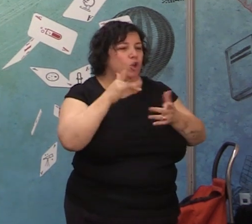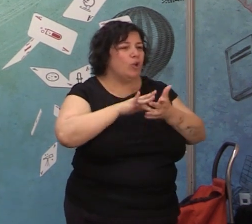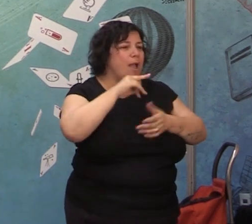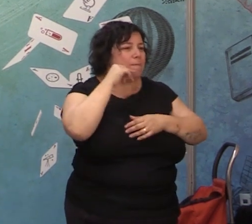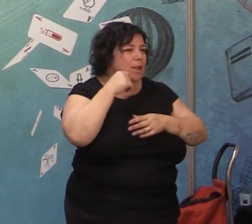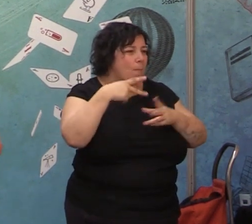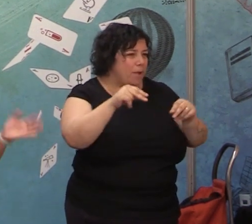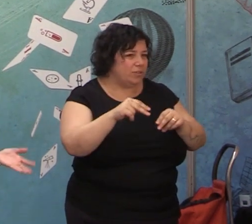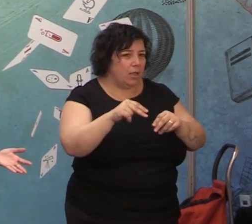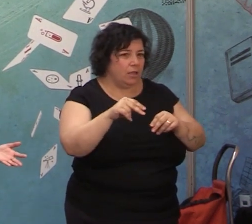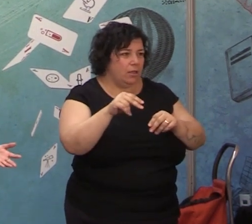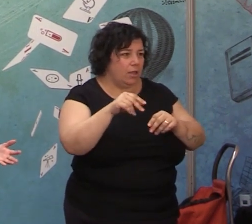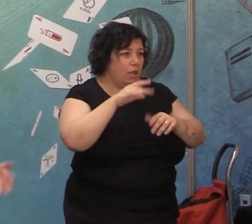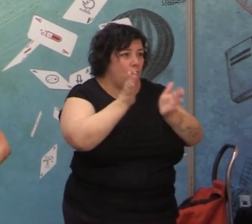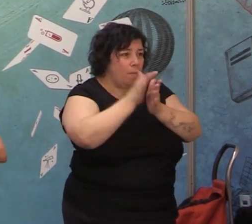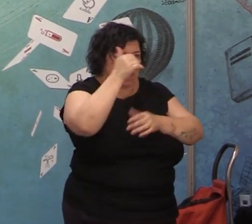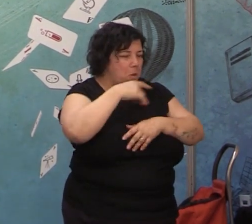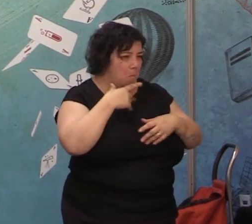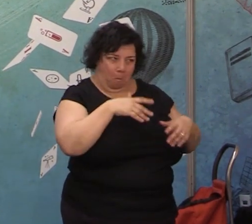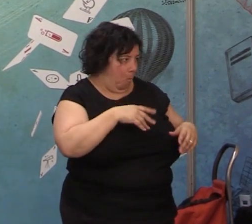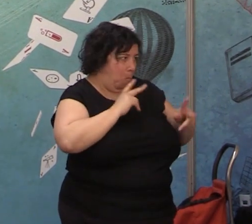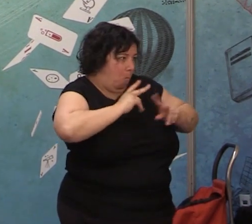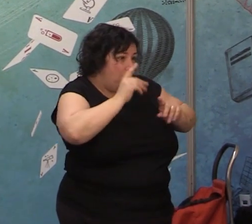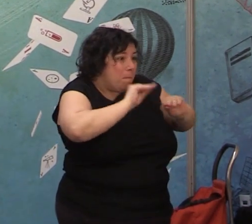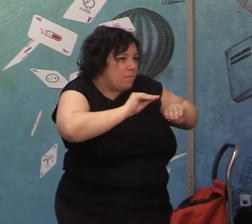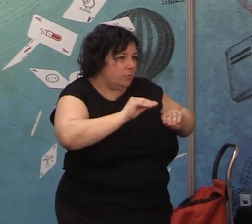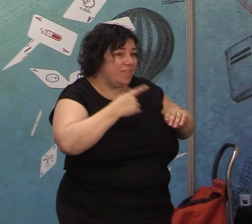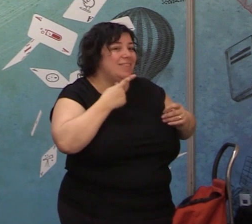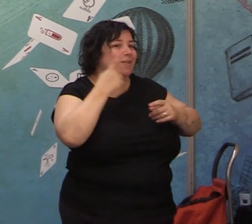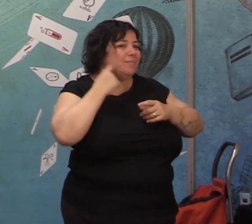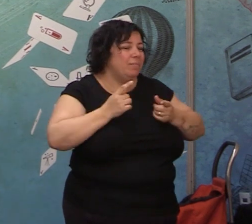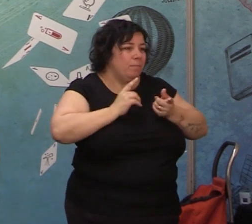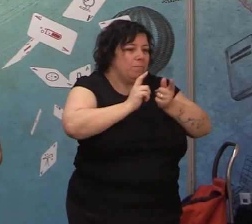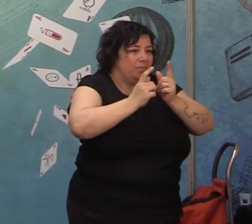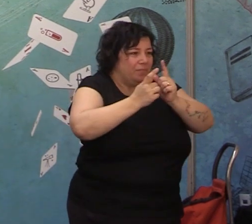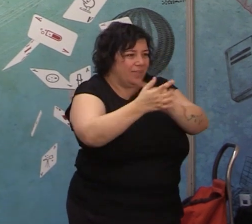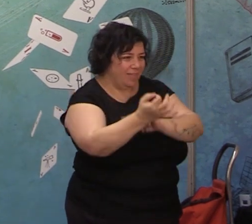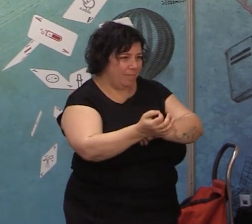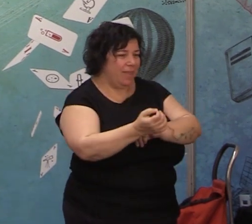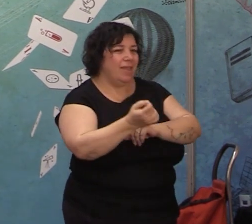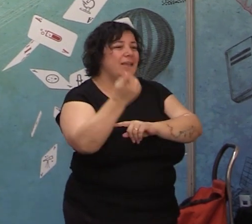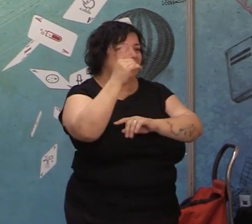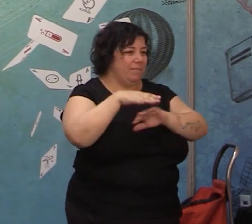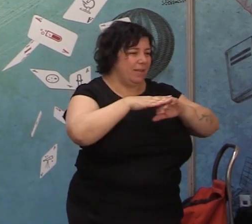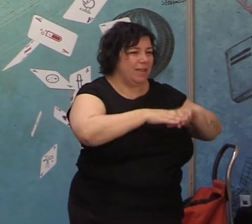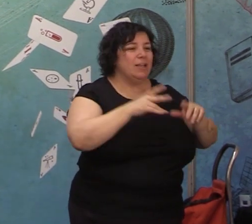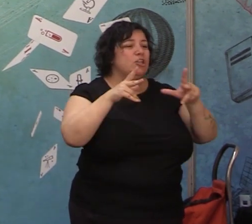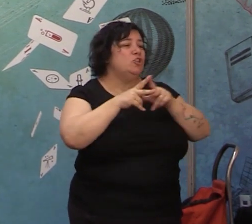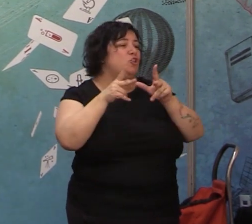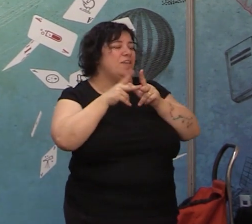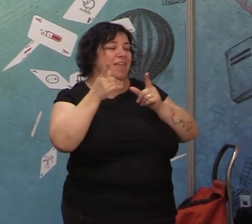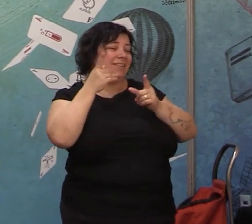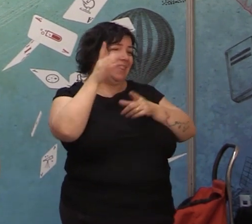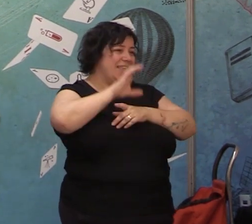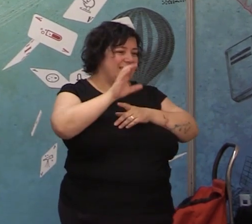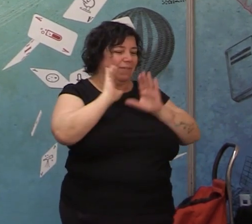menopausia? Nadie. Pues esos son hábitos que hay que ir cambiando. Más grupos, sociedades científicas centrados en la mujer,